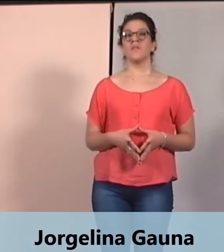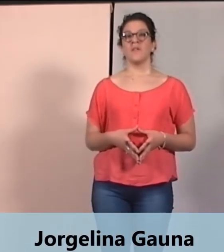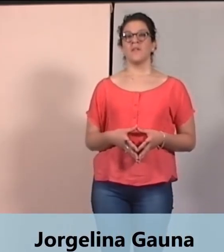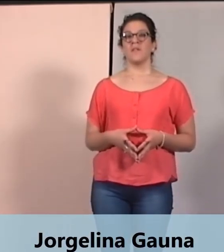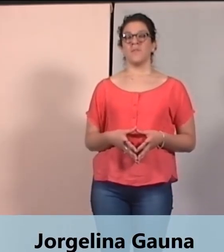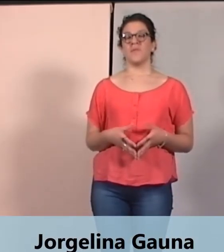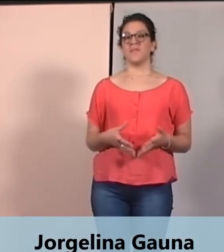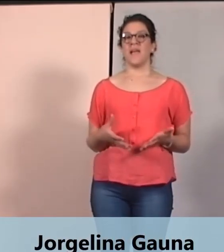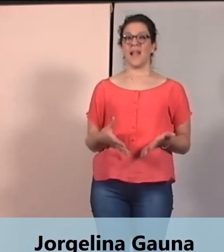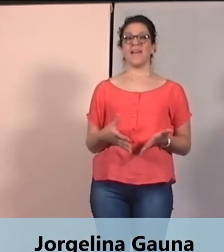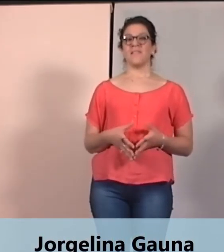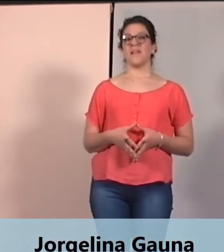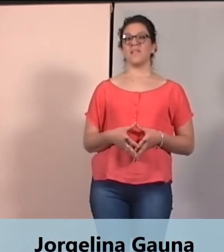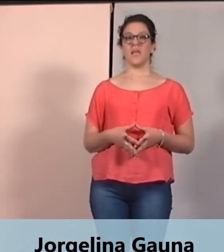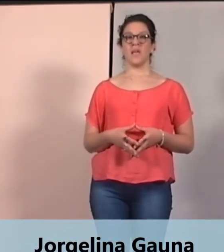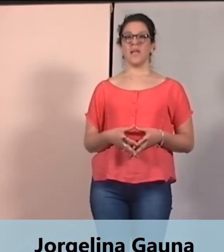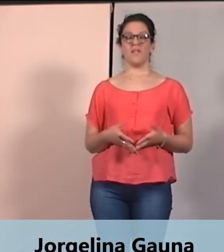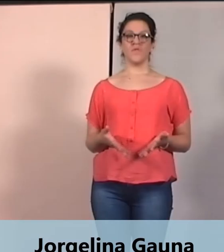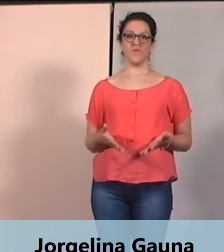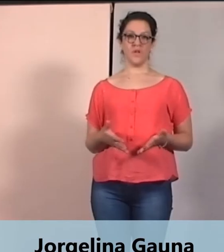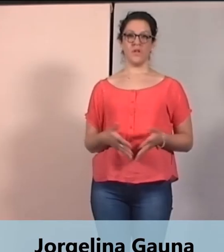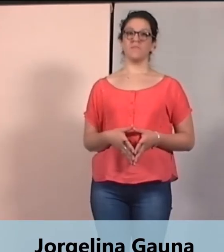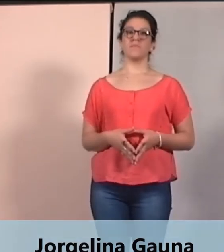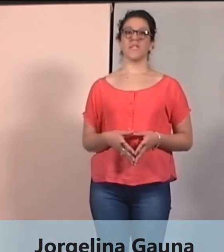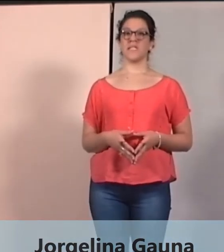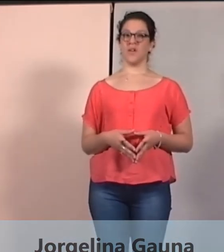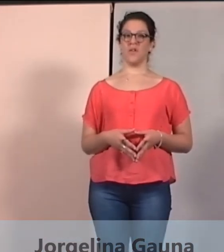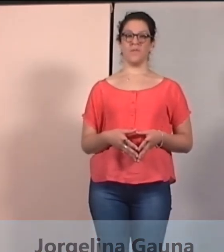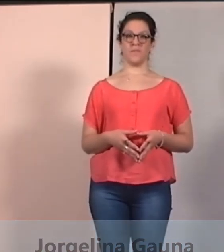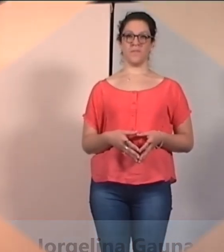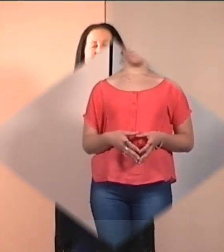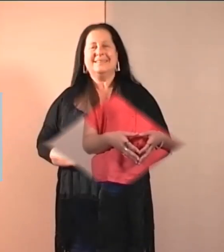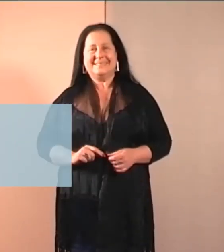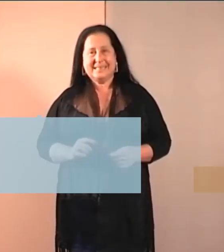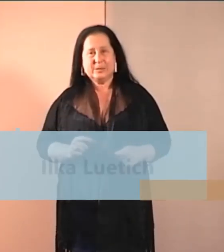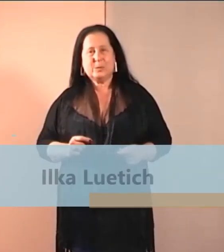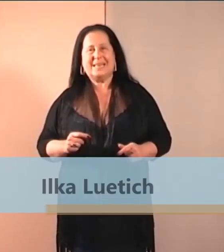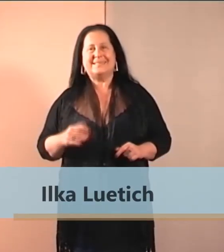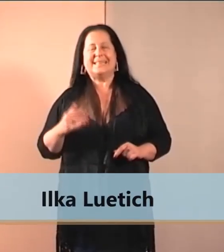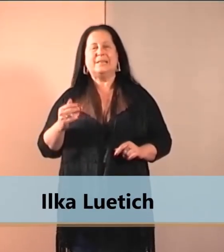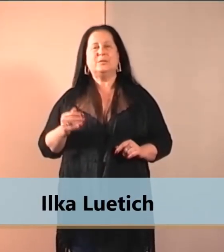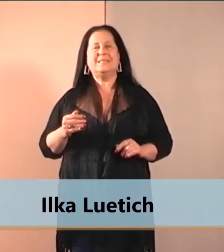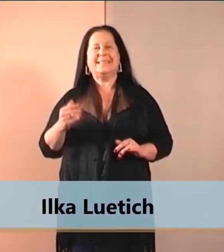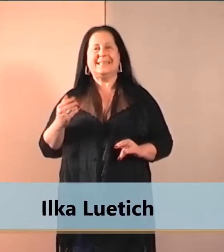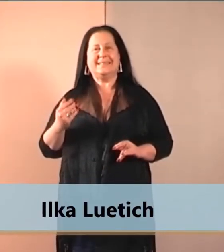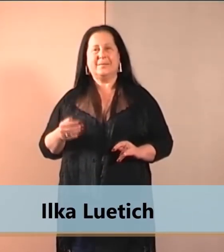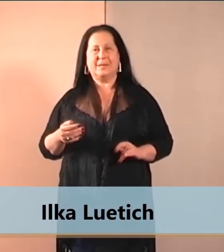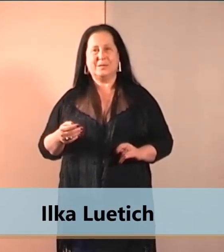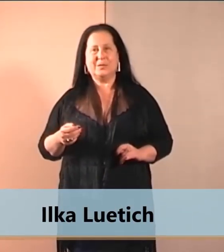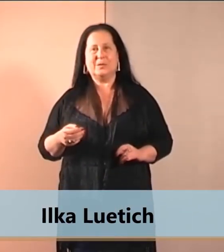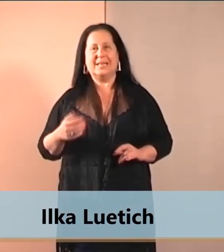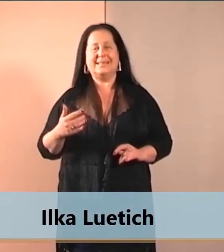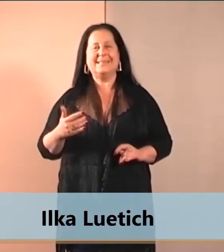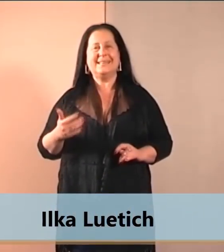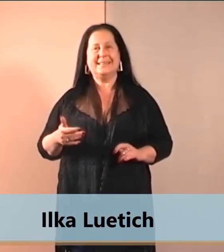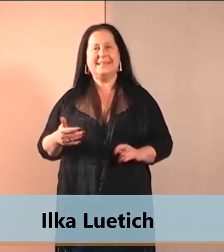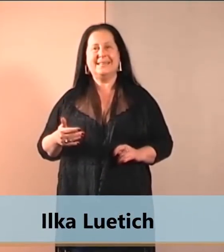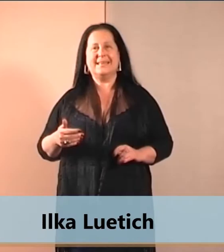como decía el cantante, que el futuro ya llegó Sin dudas, la noticia que atravesó la agenda del día